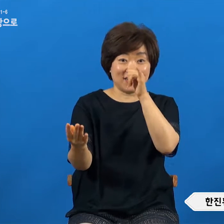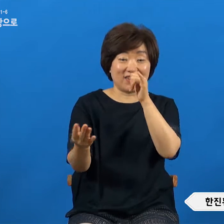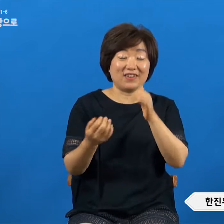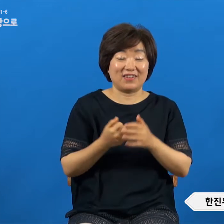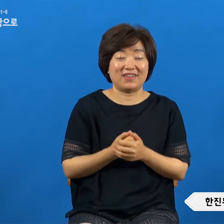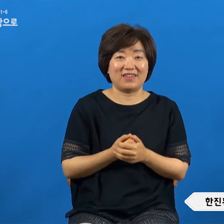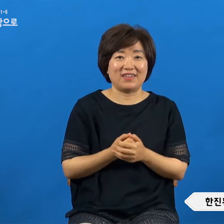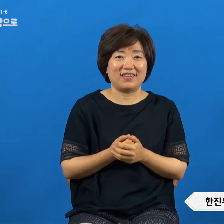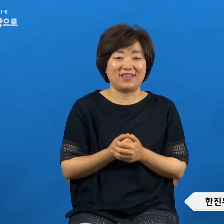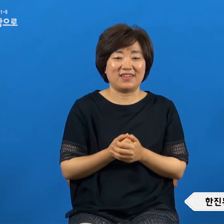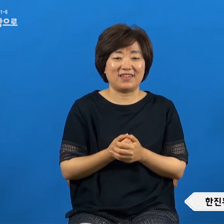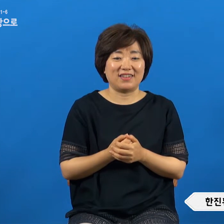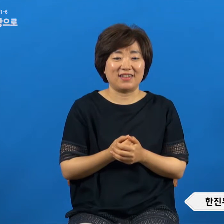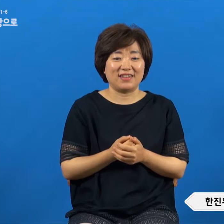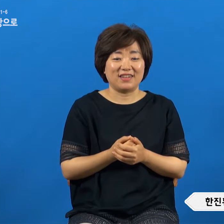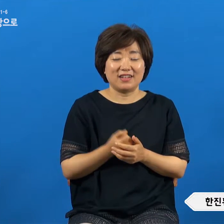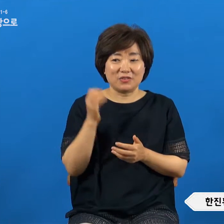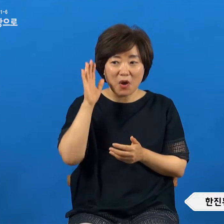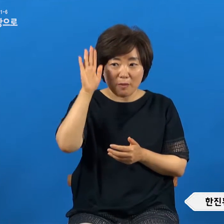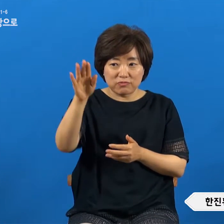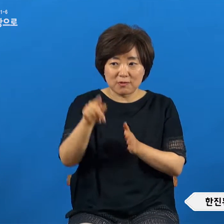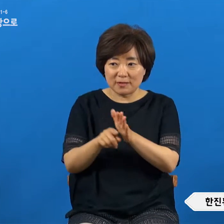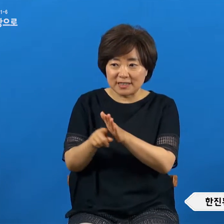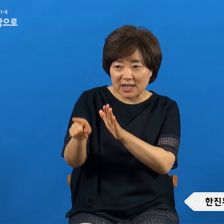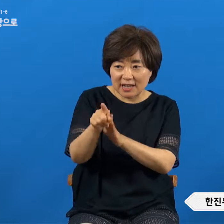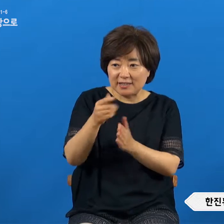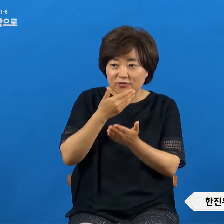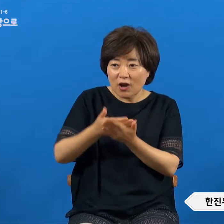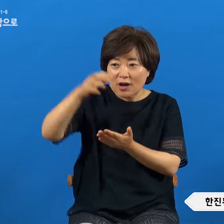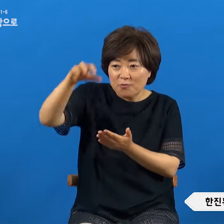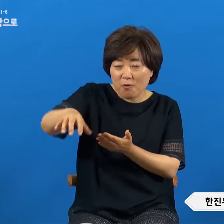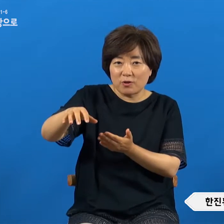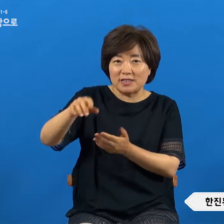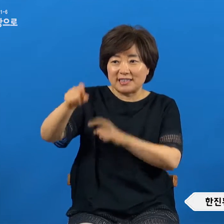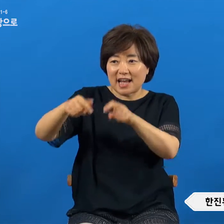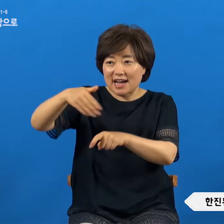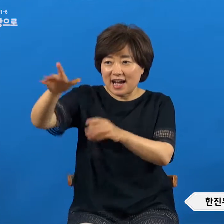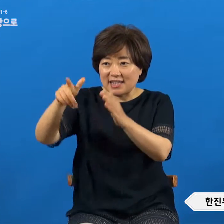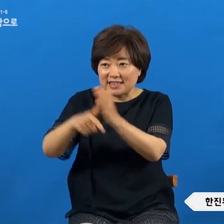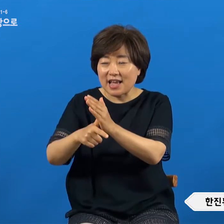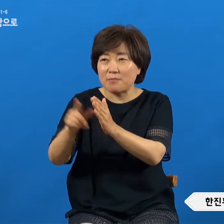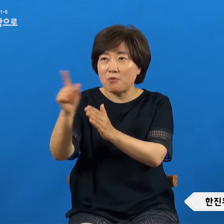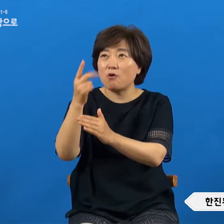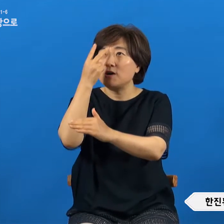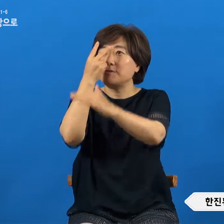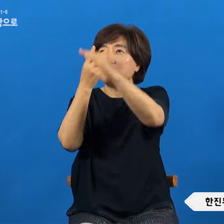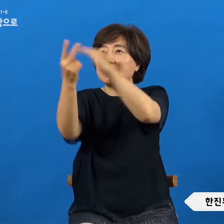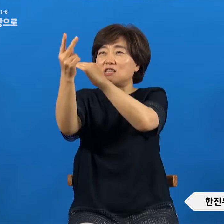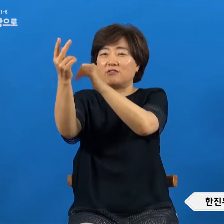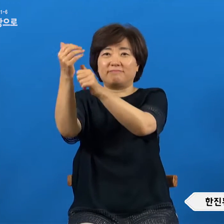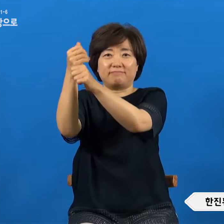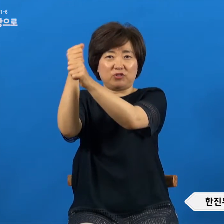그런 분들 또 앞으로 최전방으로 나아가려고 할 때에 여러분 비전을 붙드시기 바랍니다.